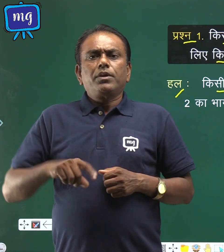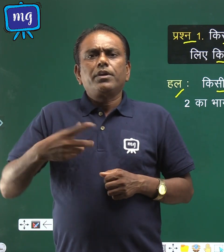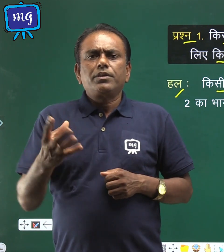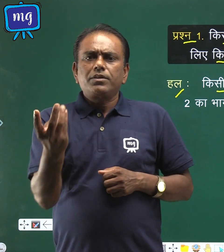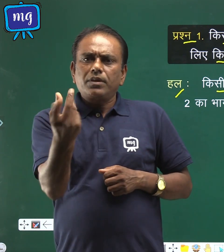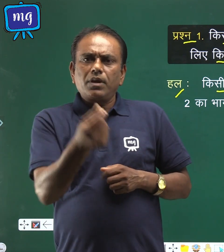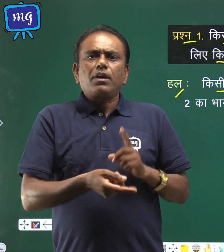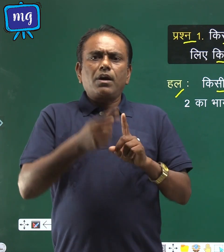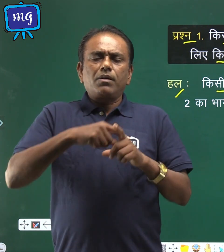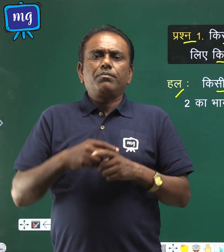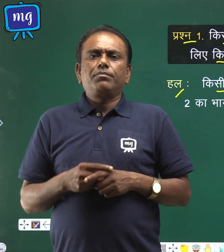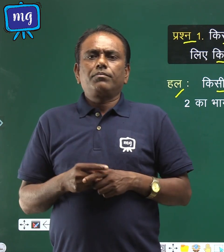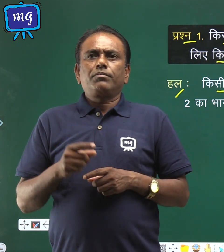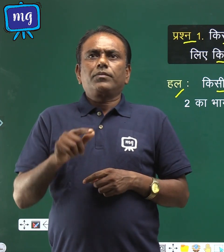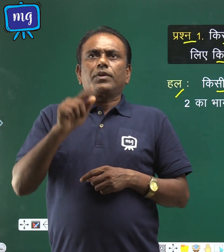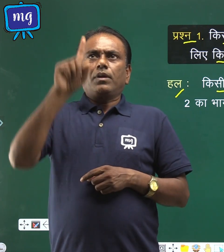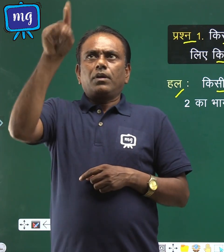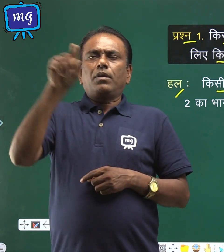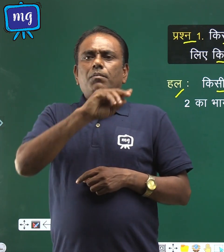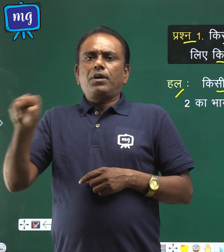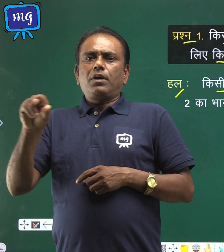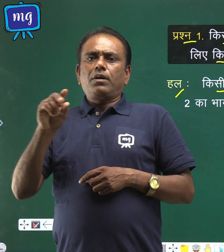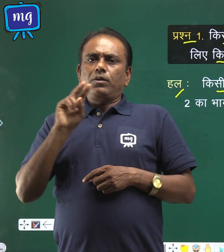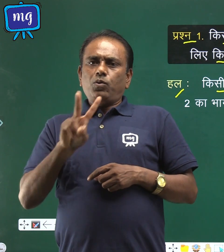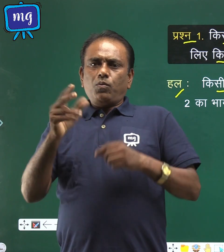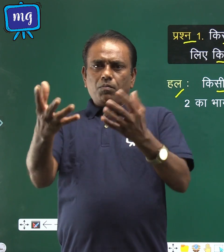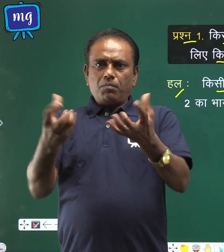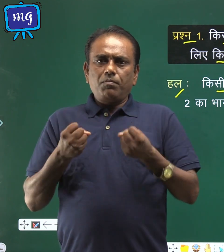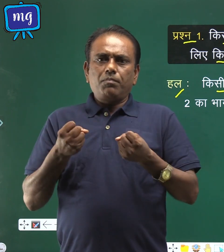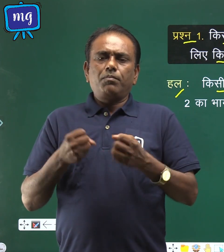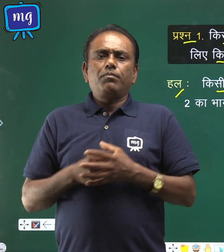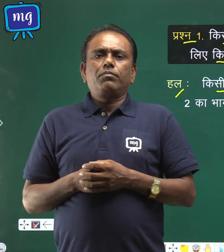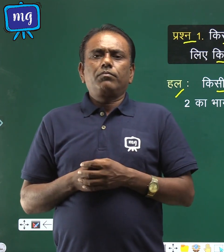किसी संख्या का आधा प्राप्त करने के लिए